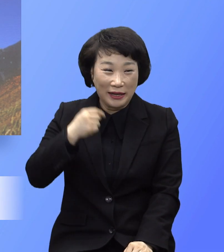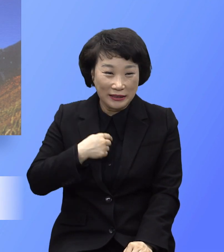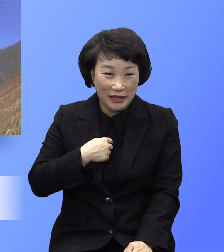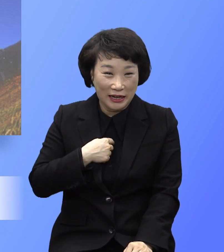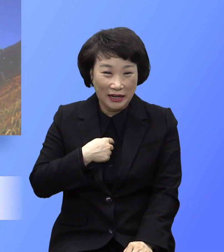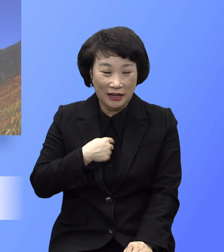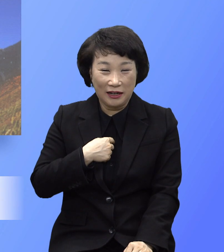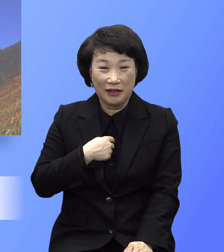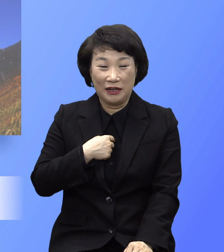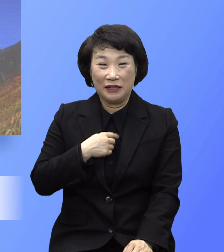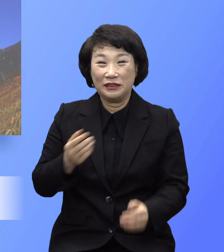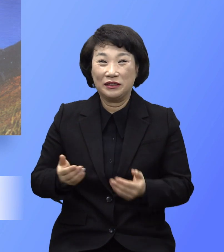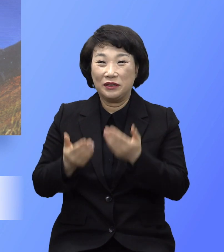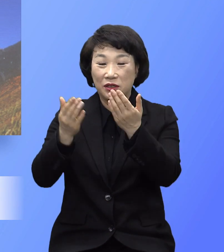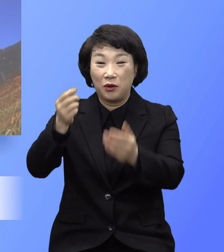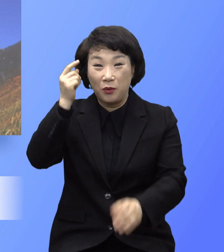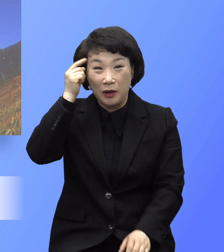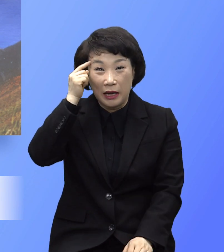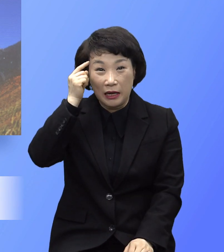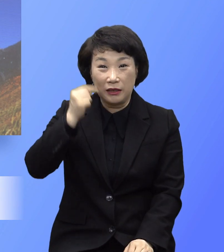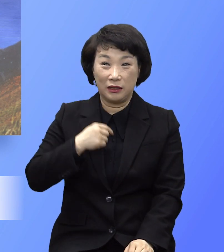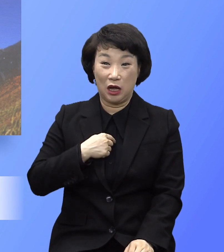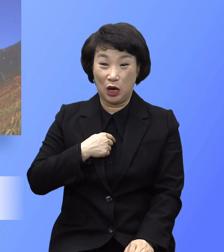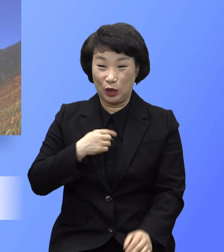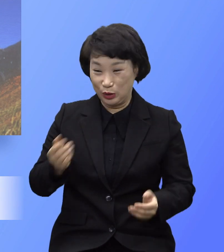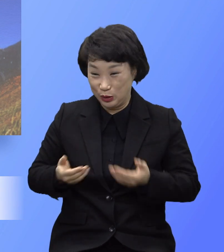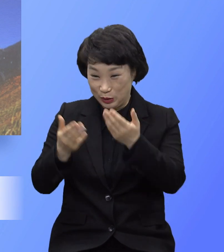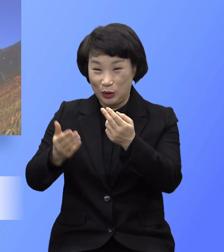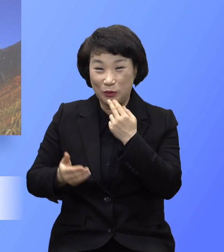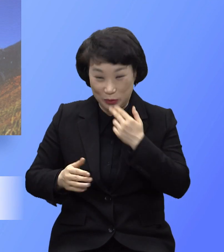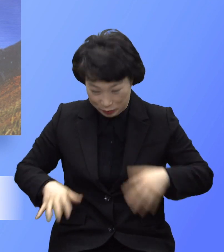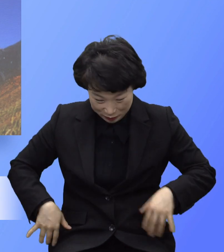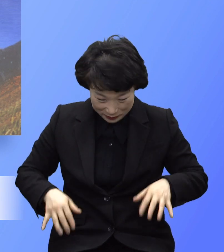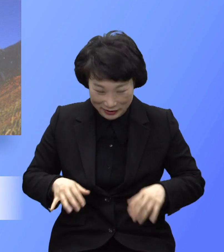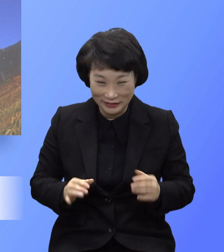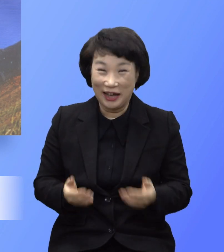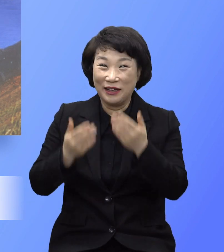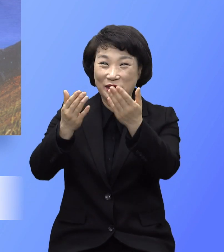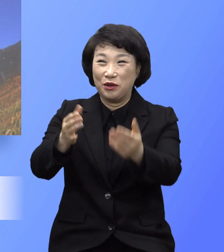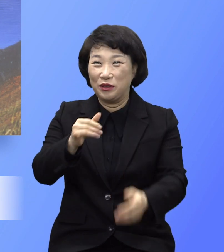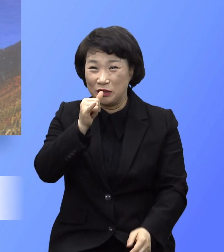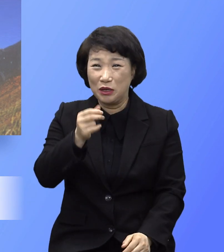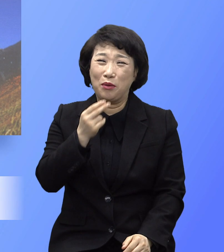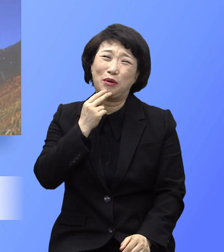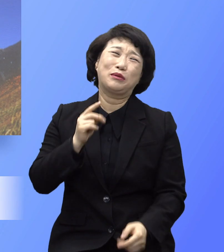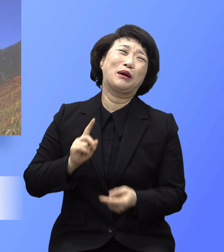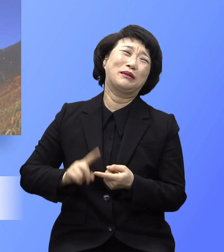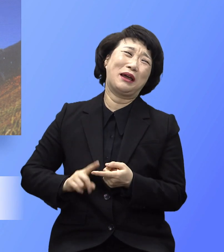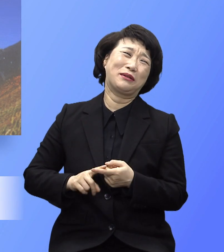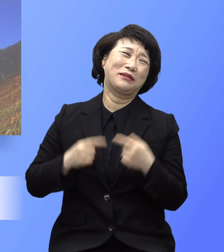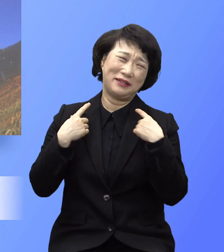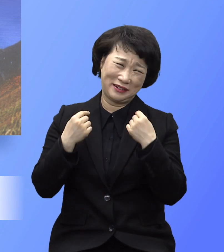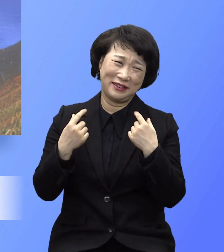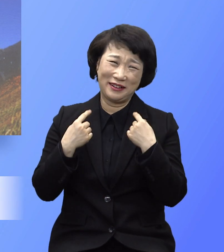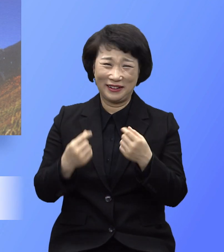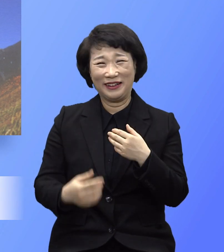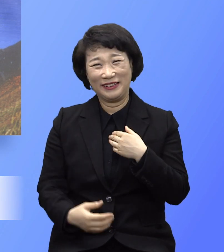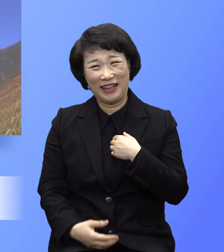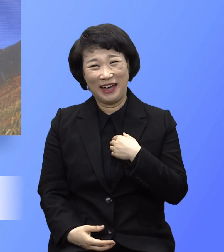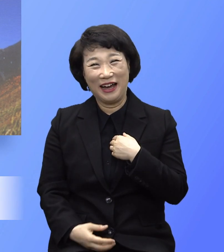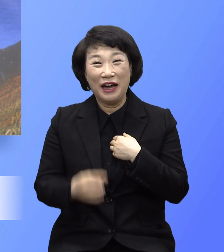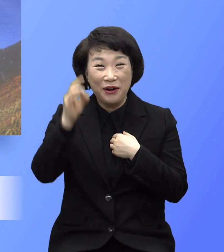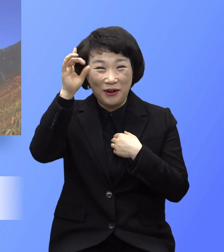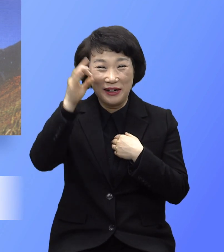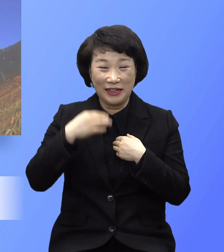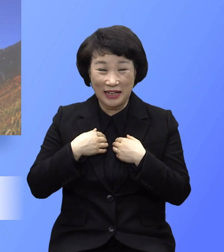왜 내놓느냐? 내놓을 게 없으니까 내놓는다고 하나 마나 똑같아요.